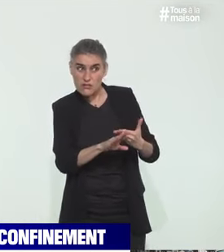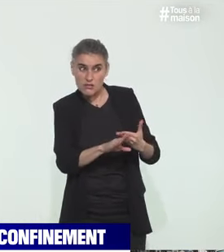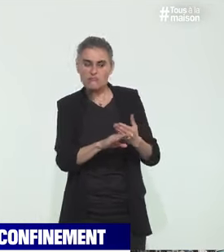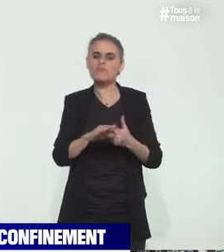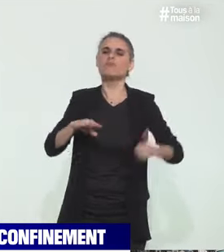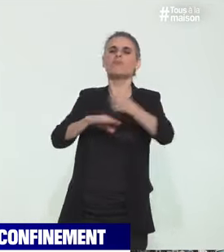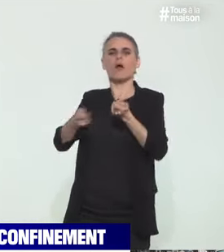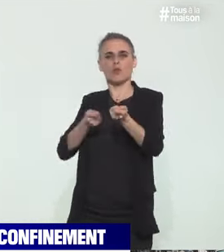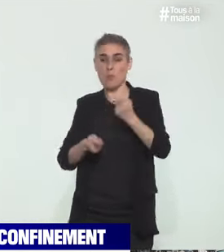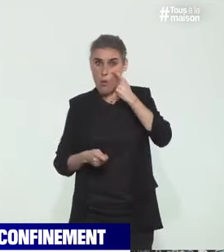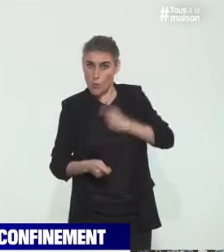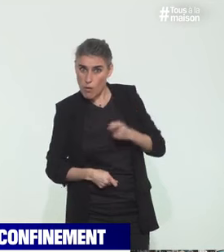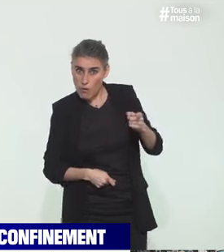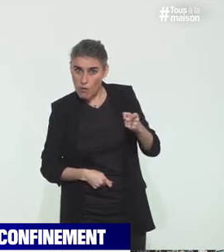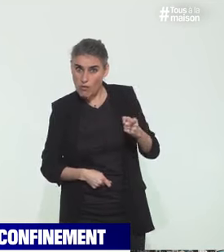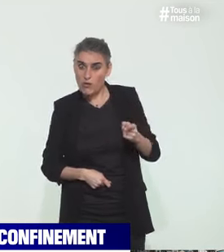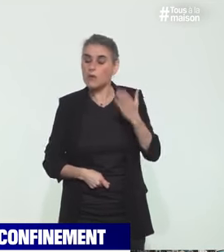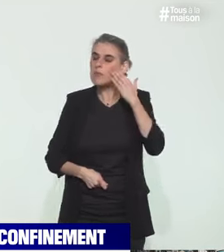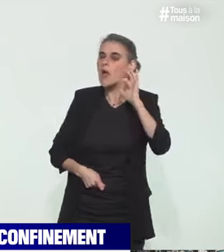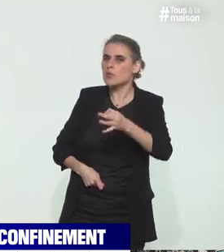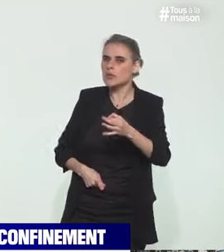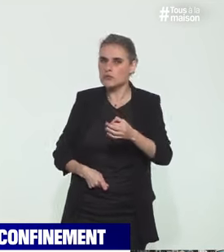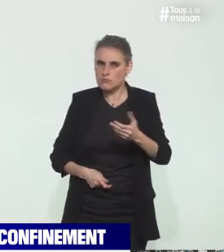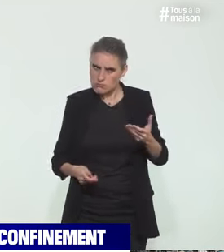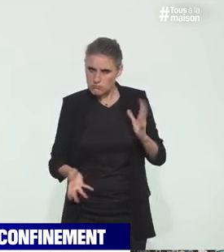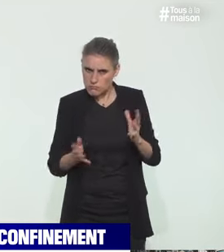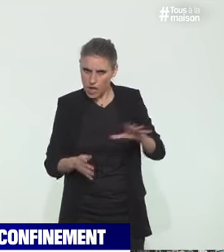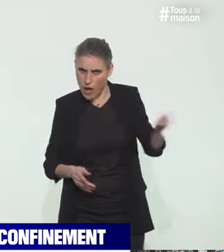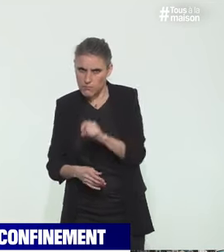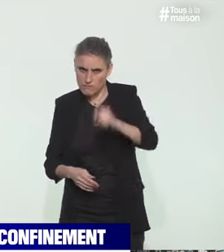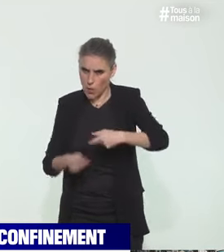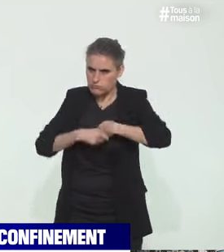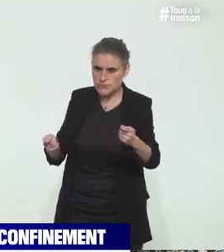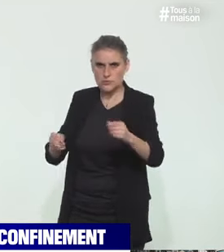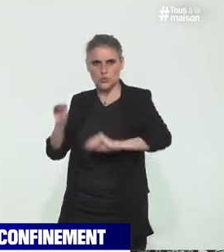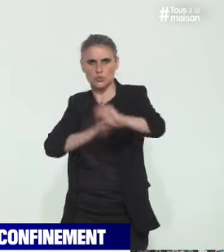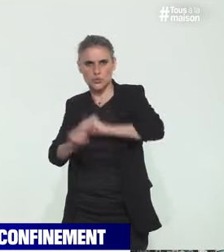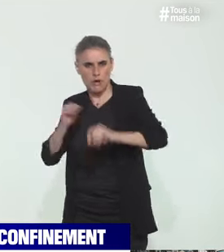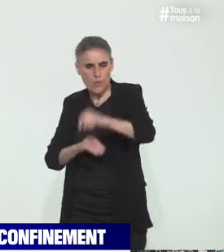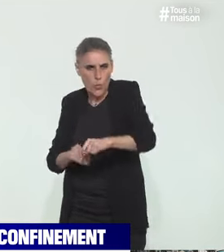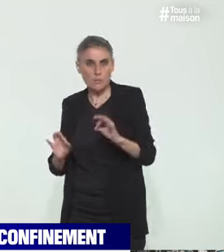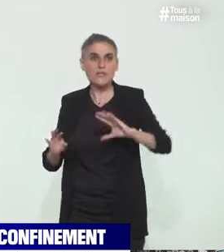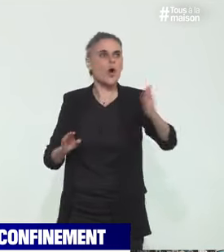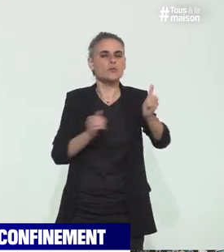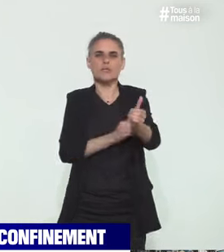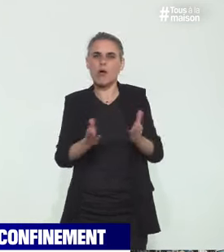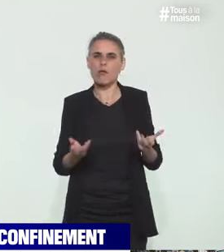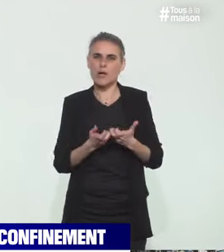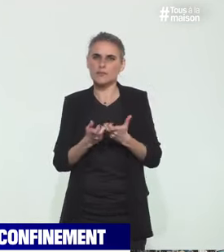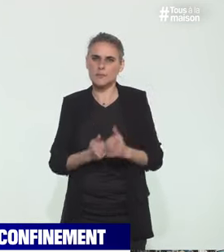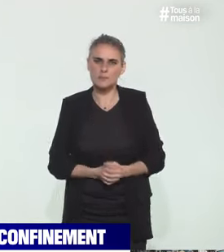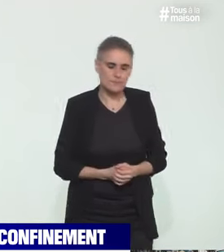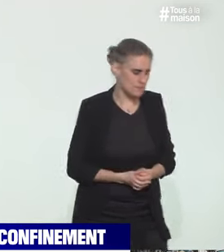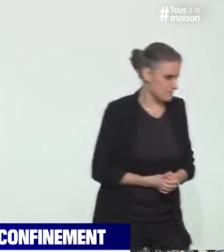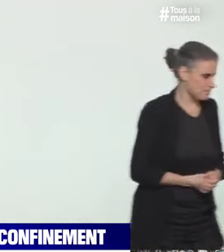avait-il connaissance? Si oui, pourquoi n'ont-ils pas été réquisitionnés comme cela a été le cas dans d'autres secteurs? Alors,